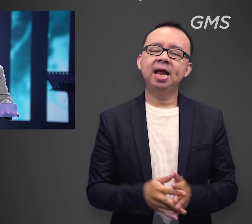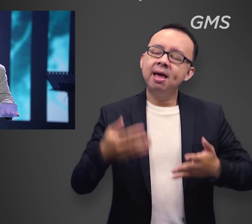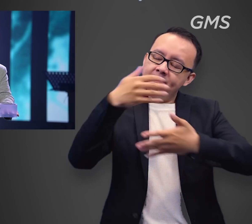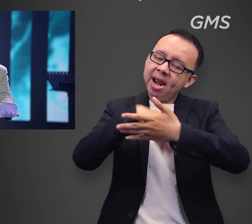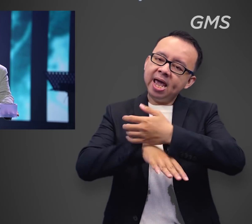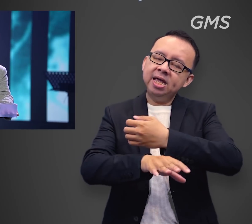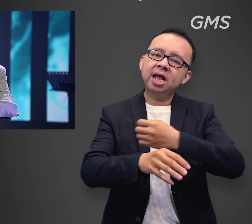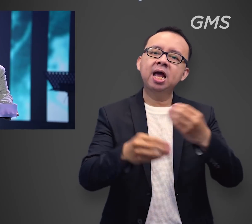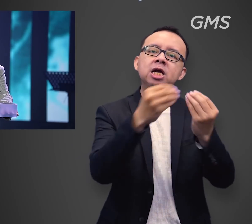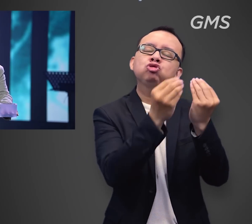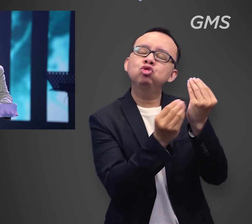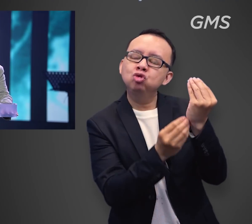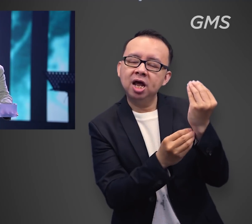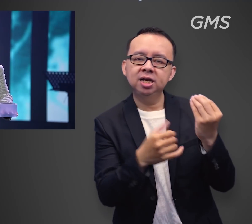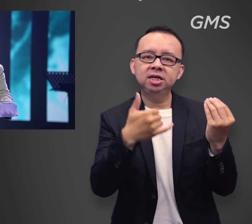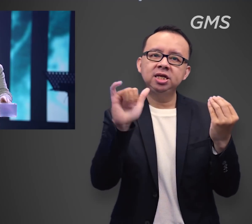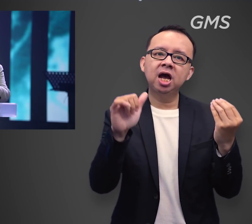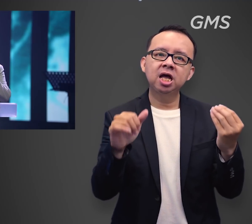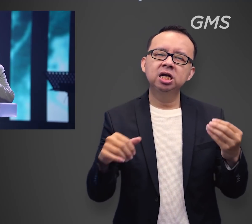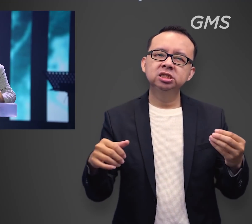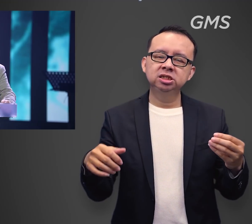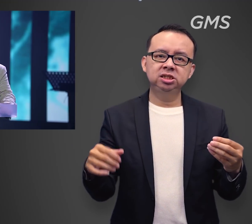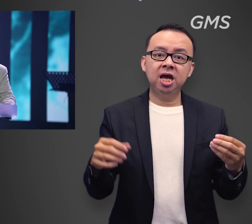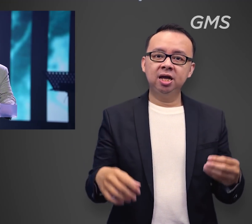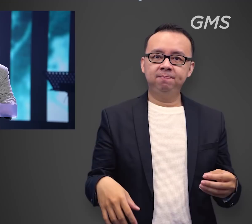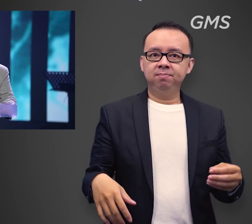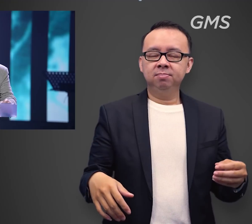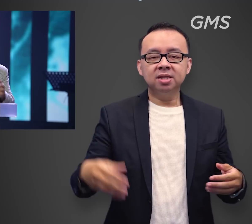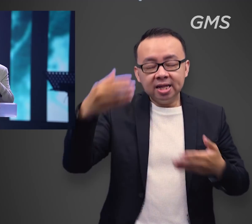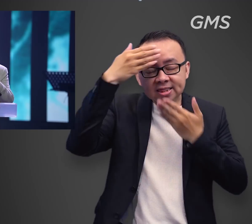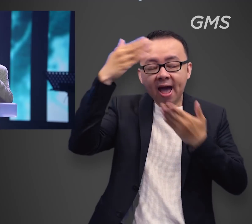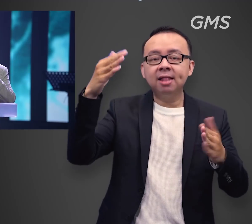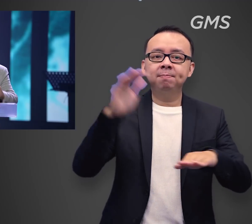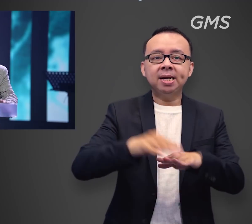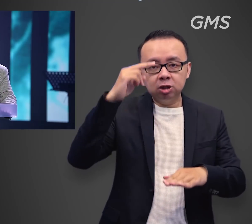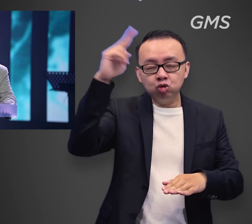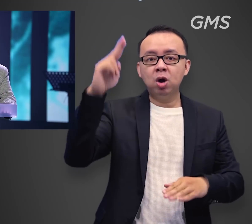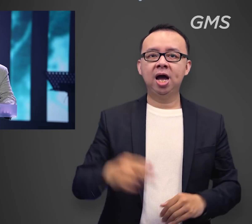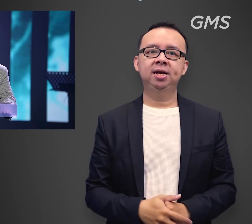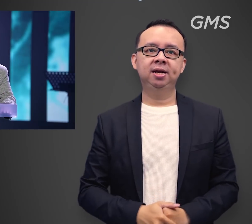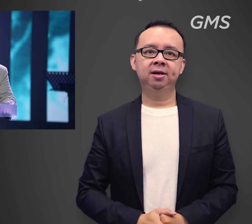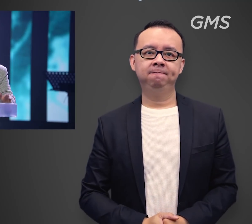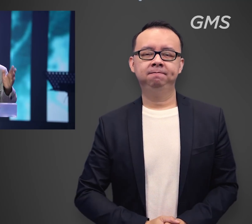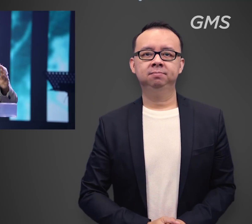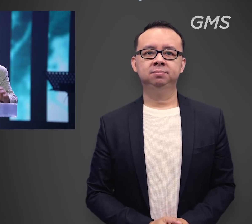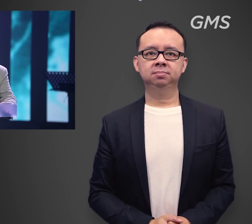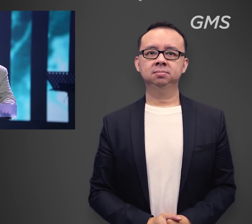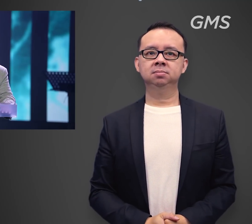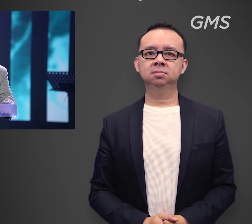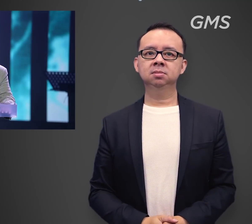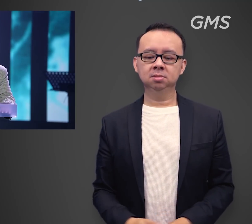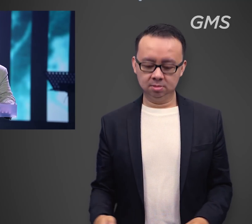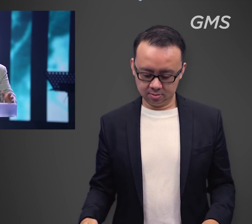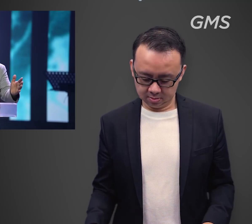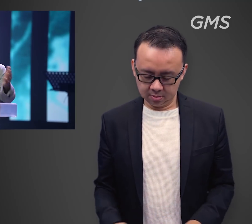juga. Contoh dalam pernikahan. Kalau orang tidak tahu tujuan pernikahannya, maka berat. Ya, saya yang lalu